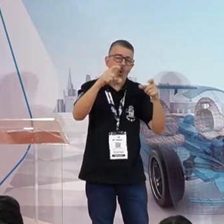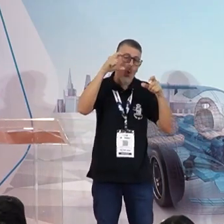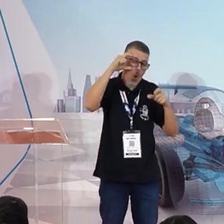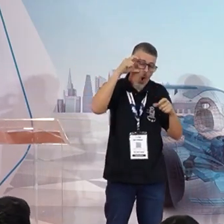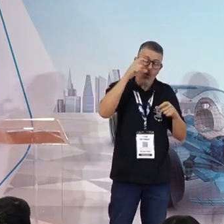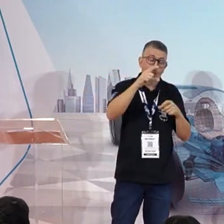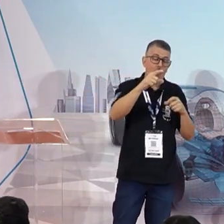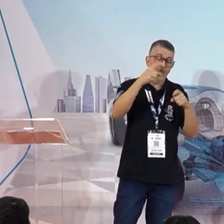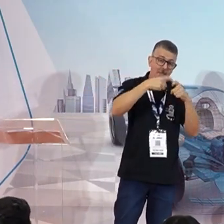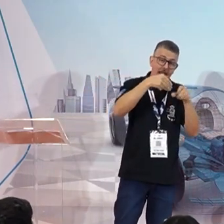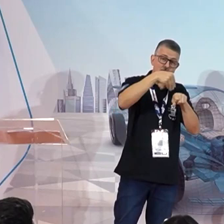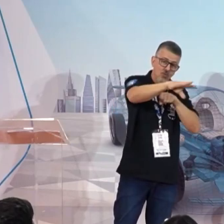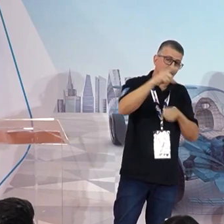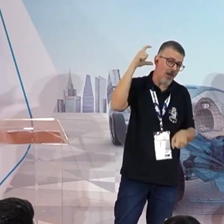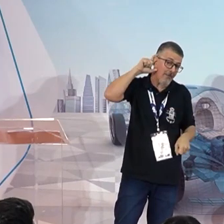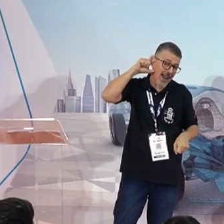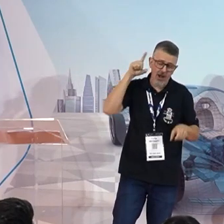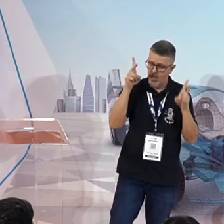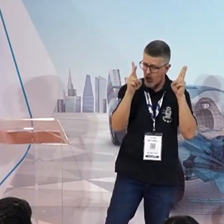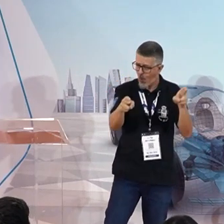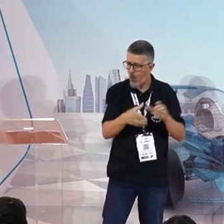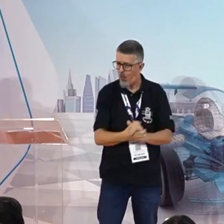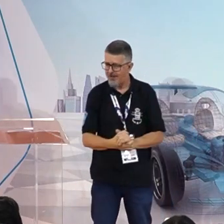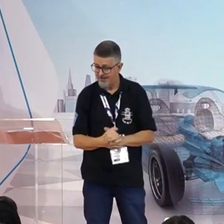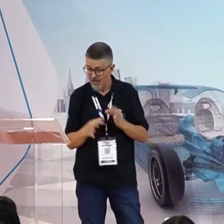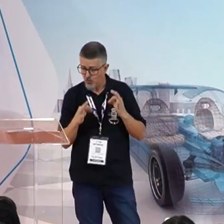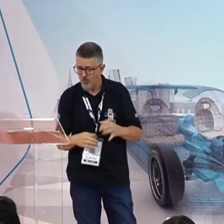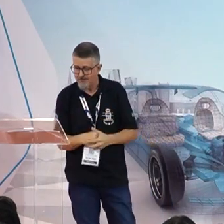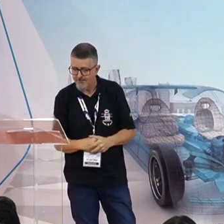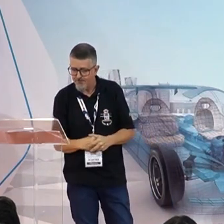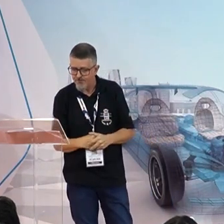É igual, o médico, ele indica o aparelho e indica o óculos.